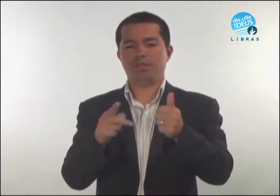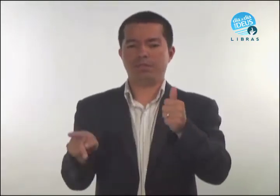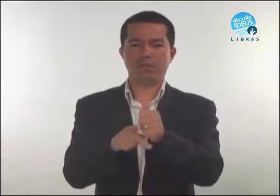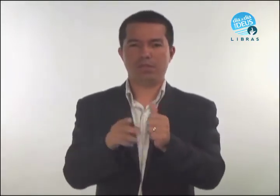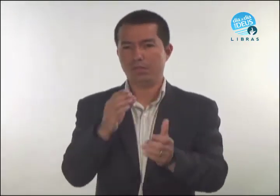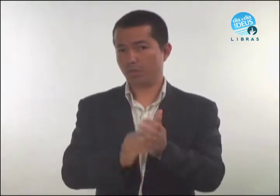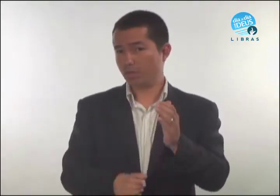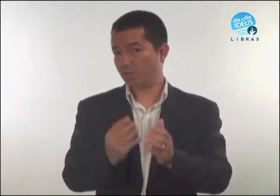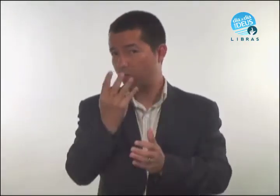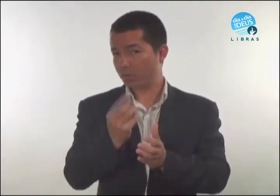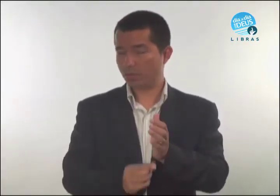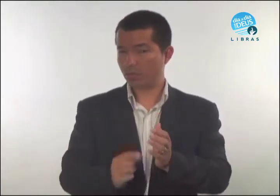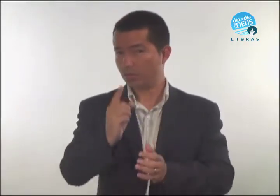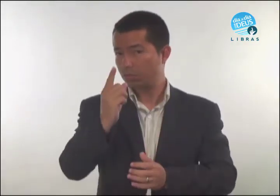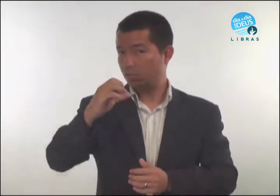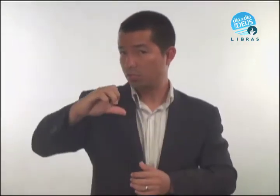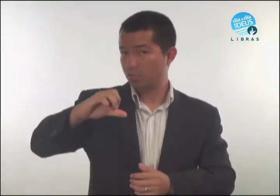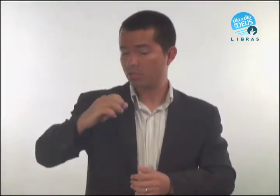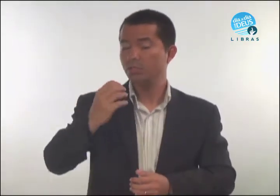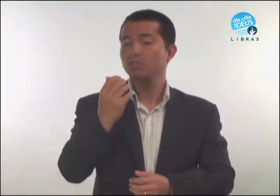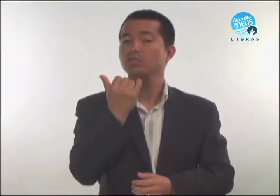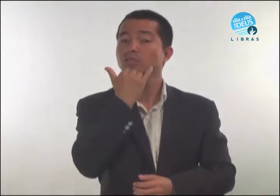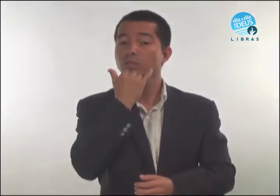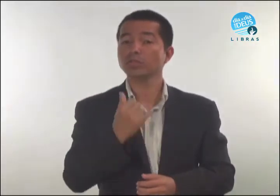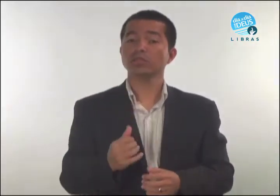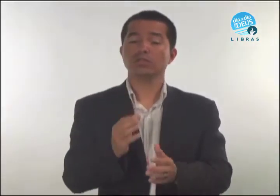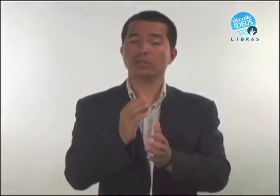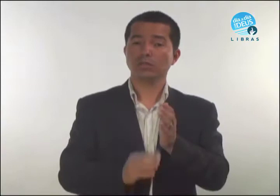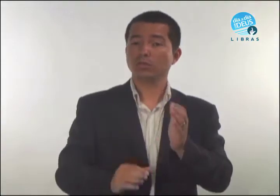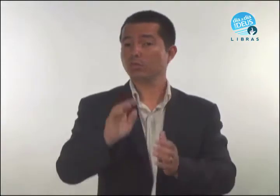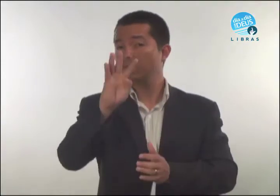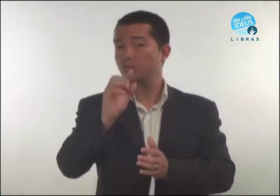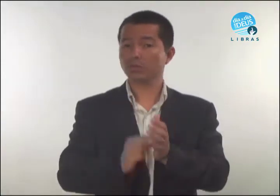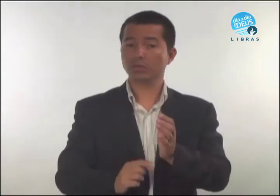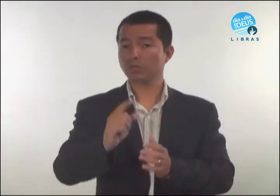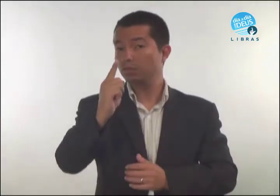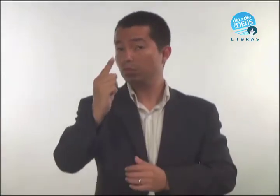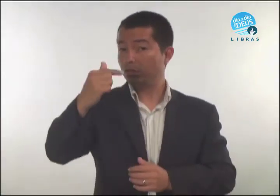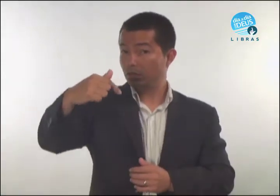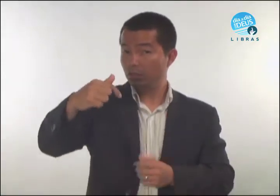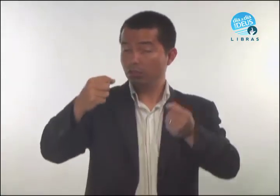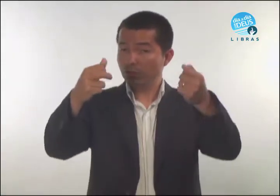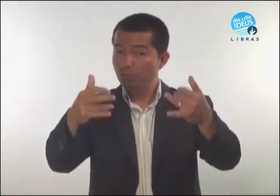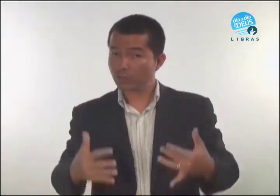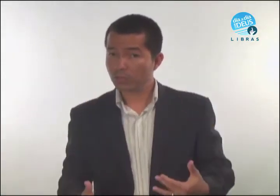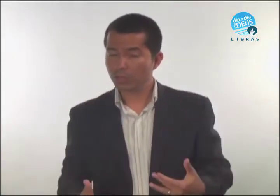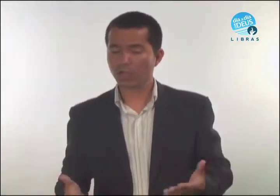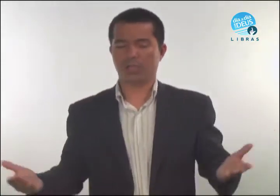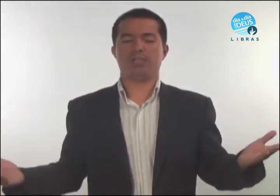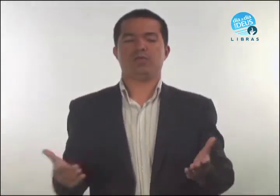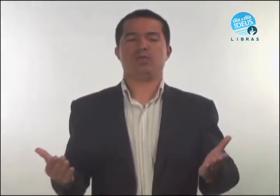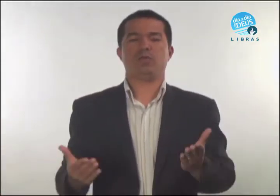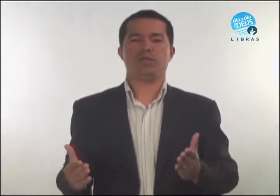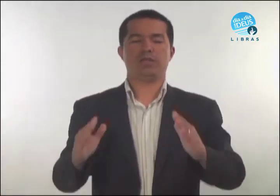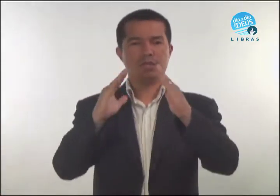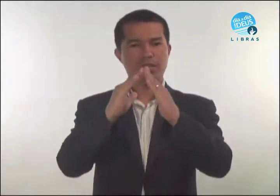Pedro 4,17: porque a ocasião de começar o juízo pela casa de Deus